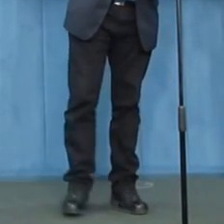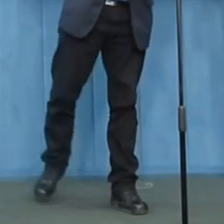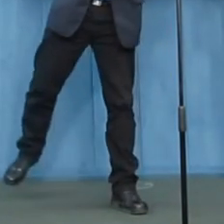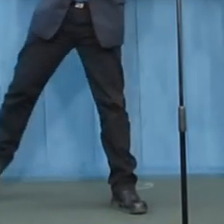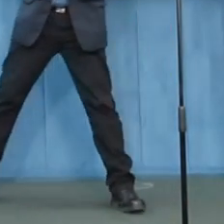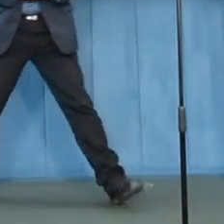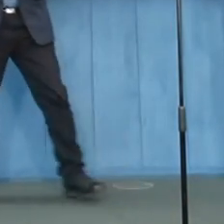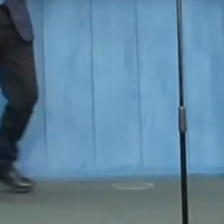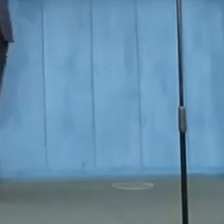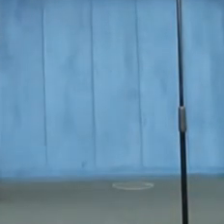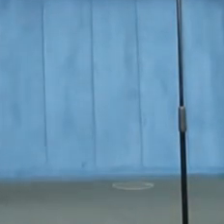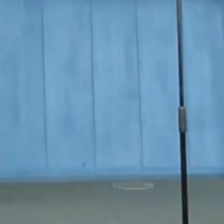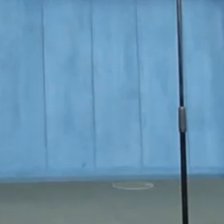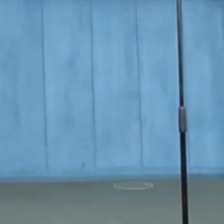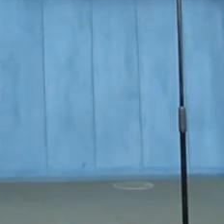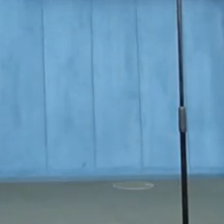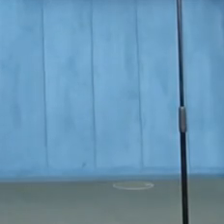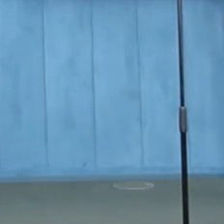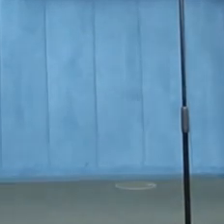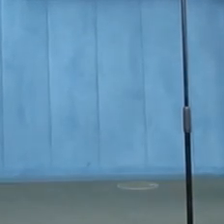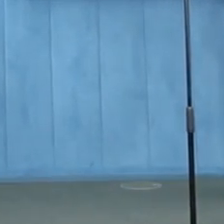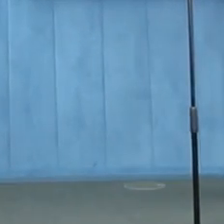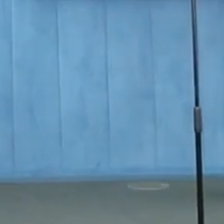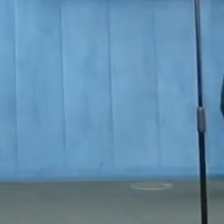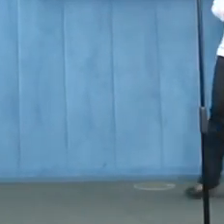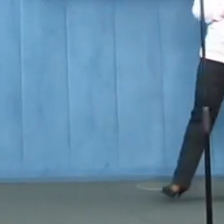dzień. Skromność posła Rosenka jest legendarna.